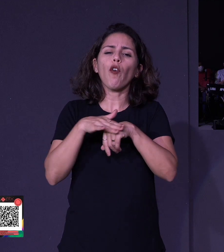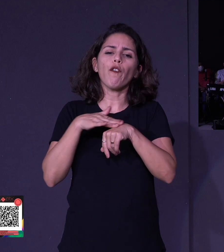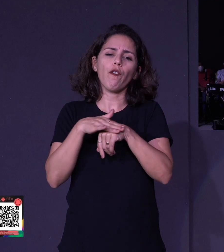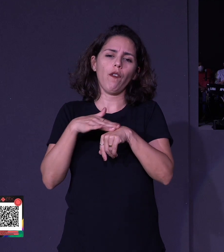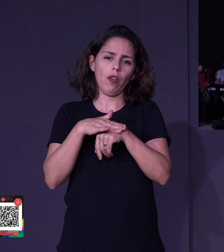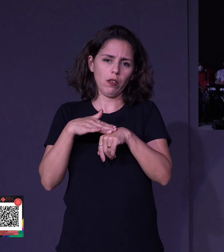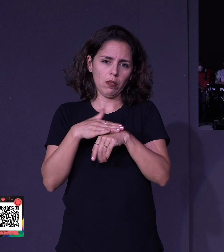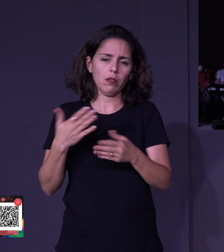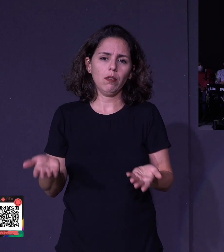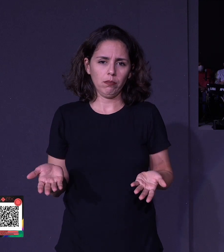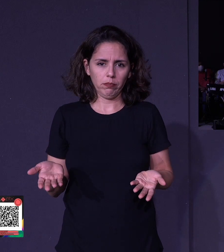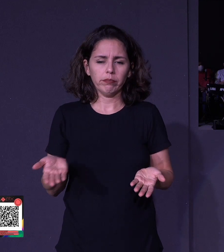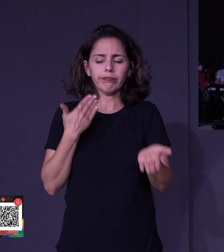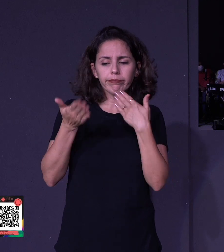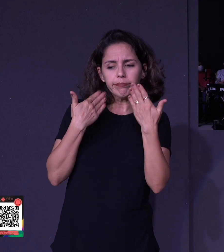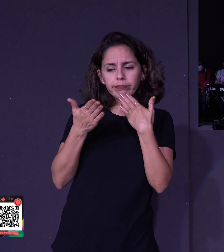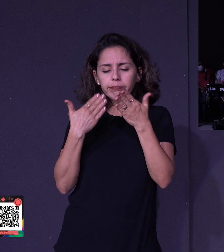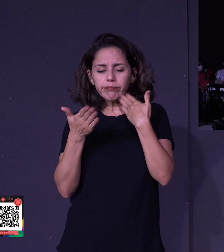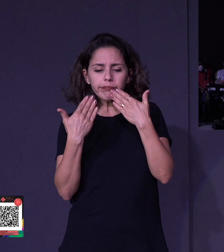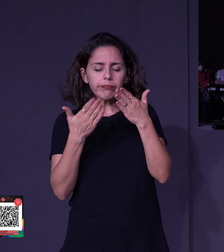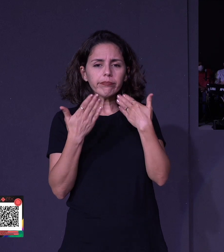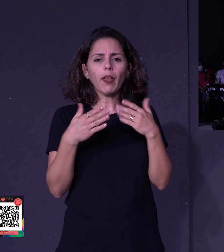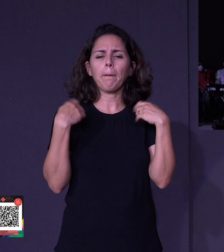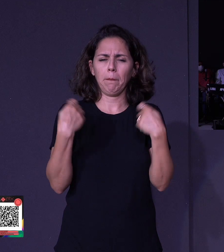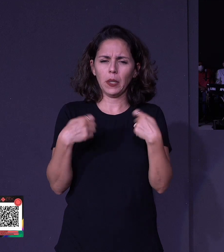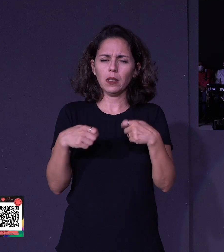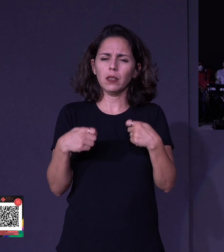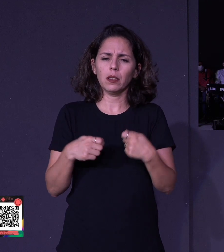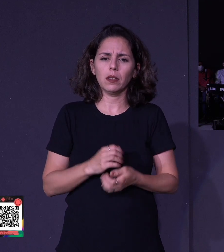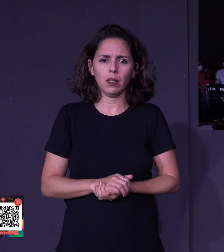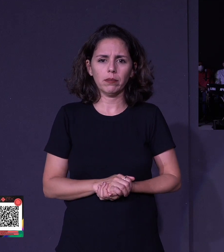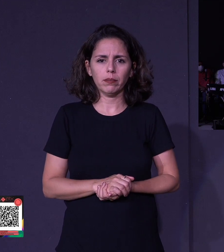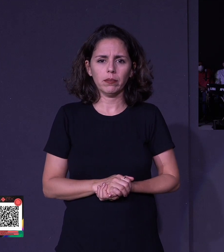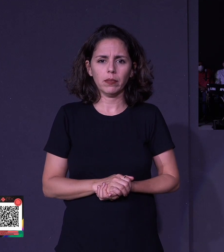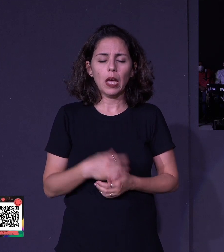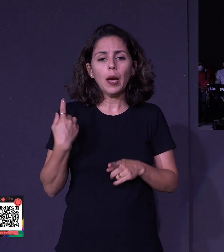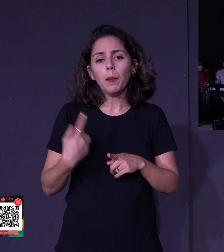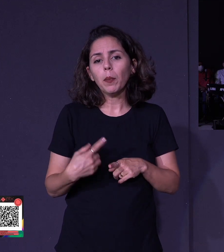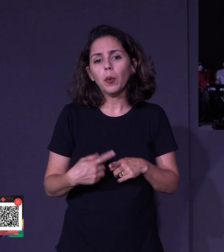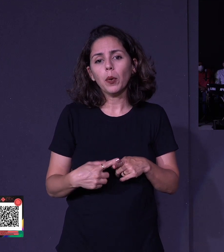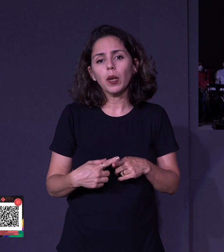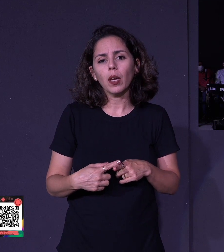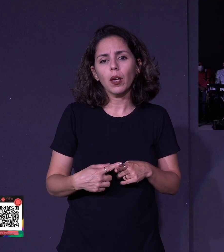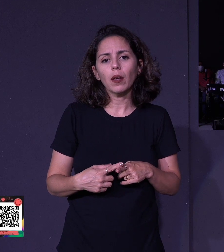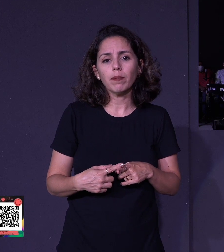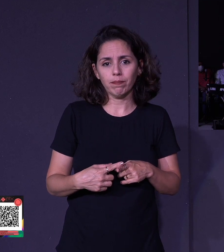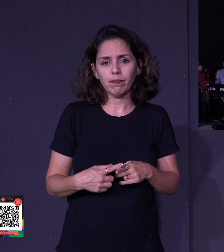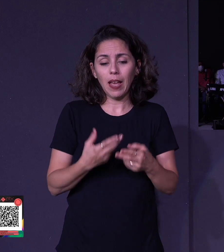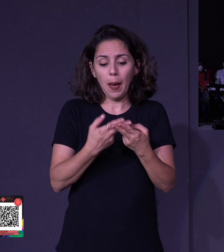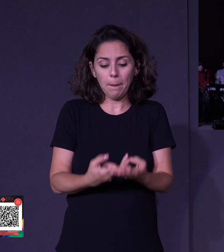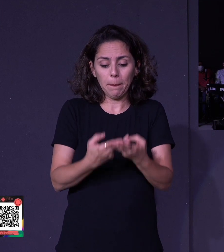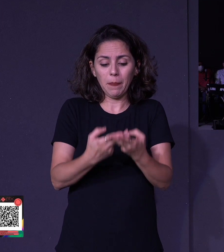Faz não. Porque a paciência que não se esgota se transforma em imbecilidade. A paciência que